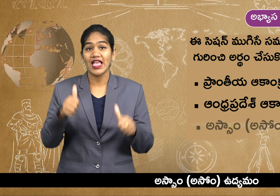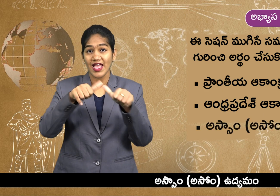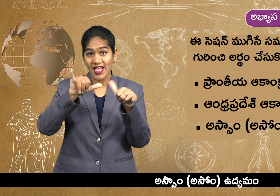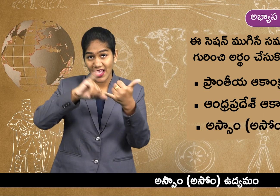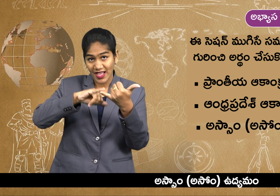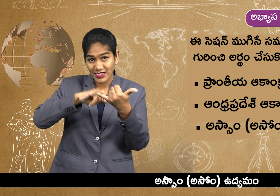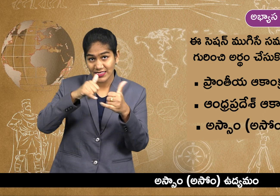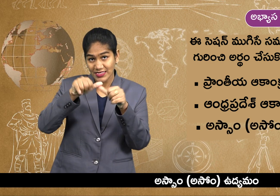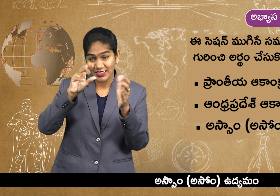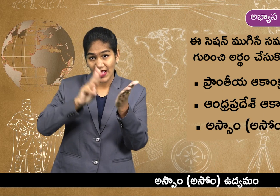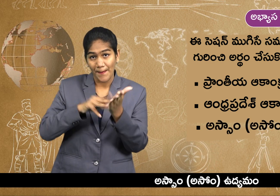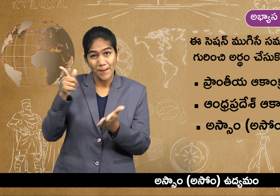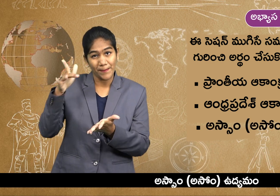అస్సాం ఉద్యమం,